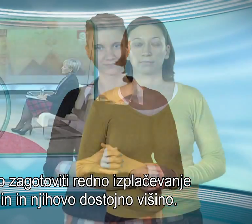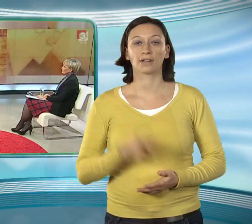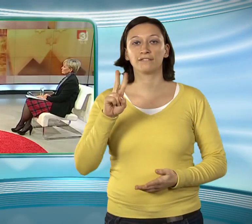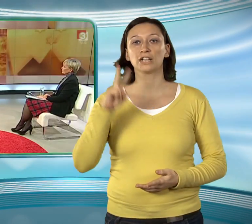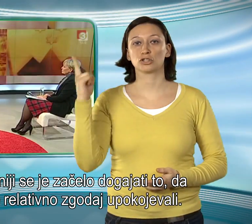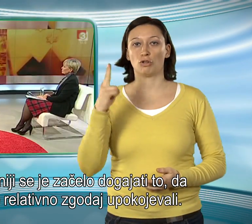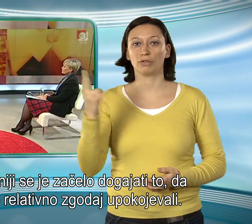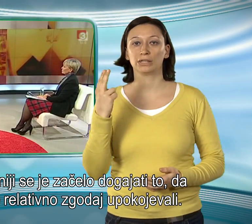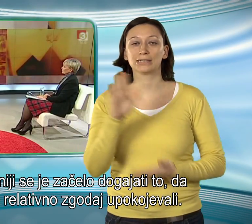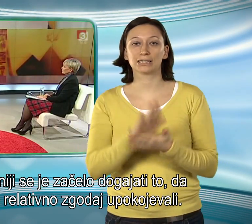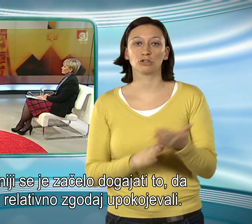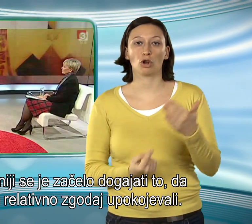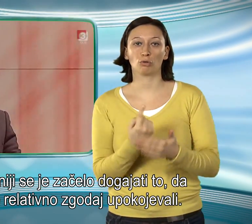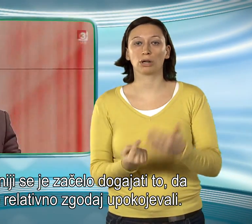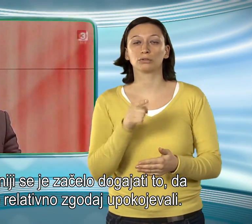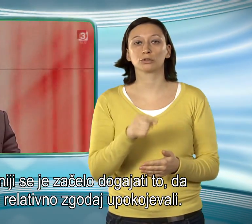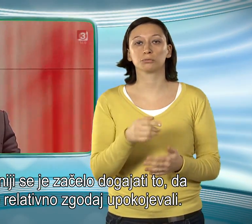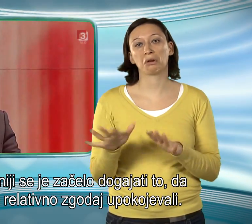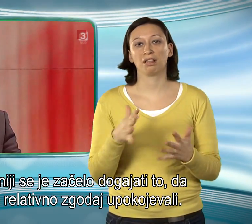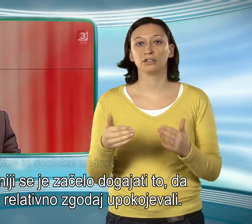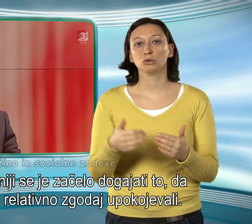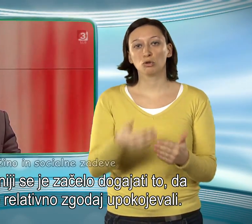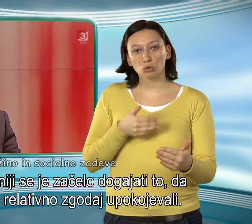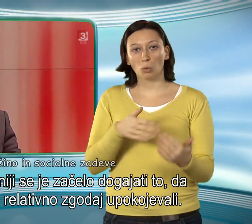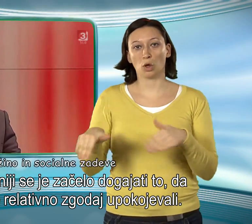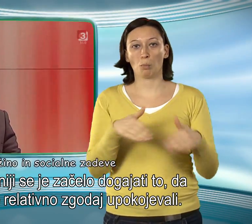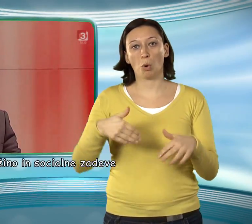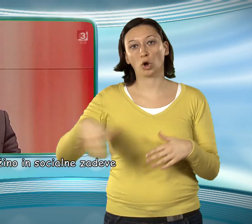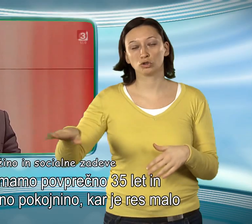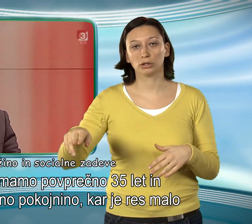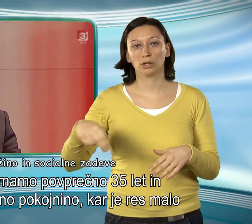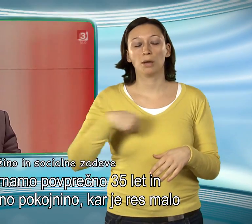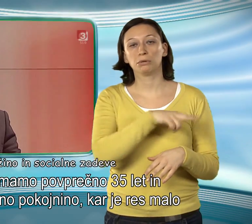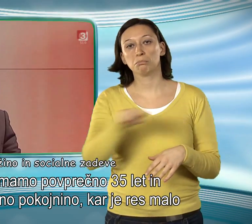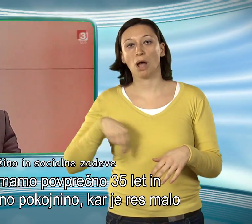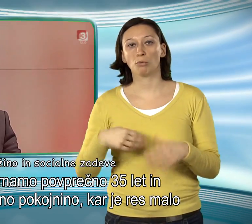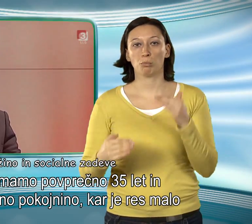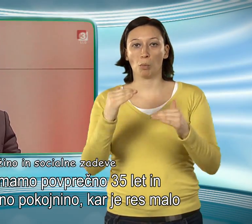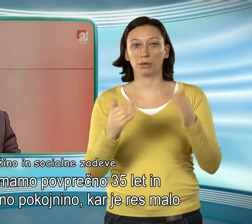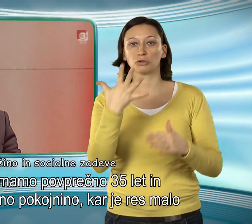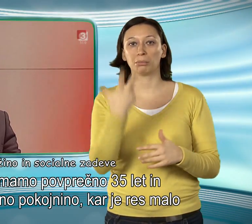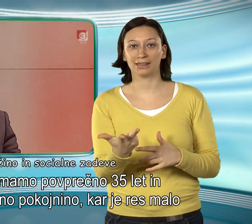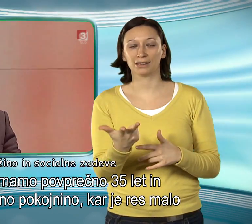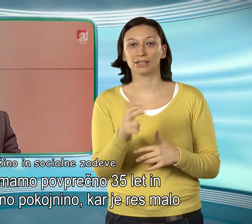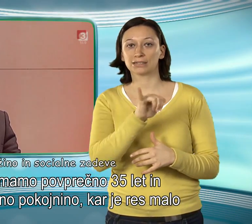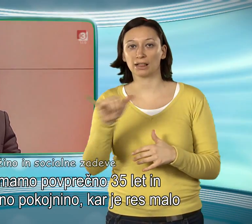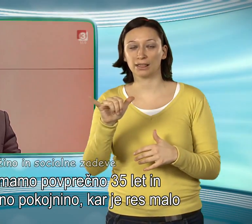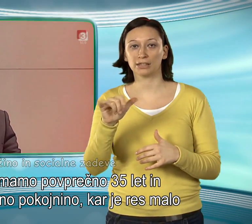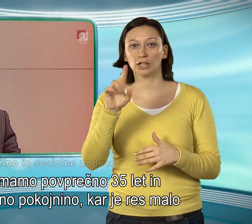V Sloveniji se je začelo dogajati to, da smo se relativno zgodaj upokojevali, ne. Mi imamo poprečno 35 let in